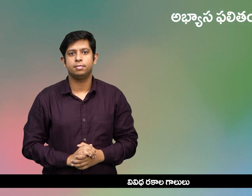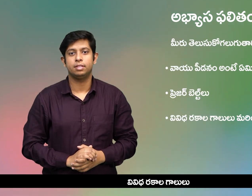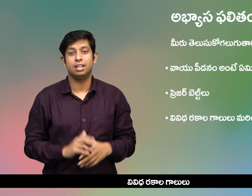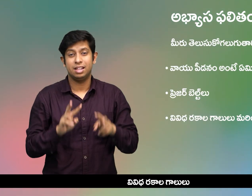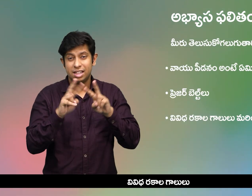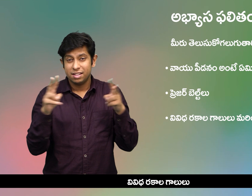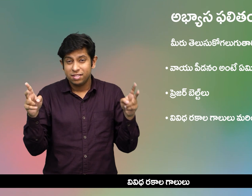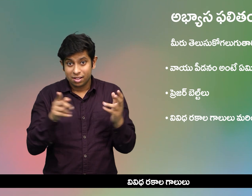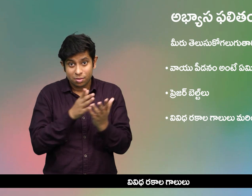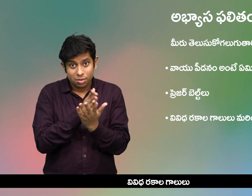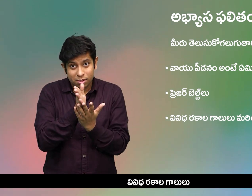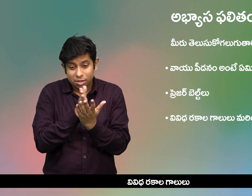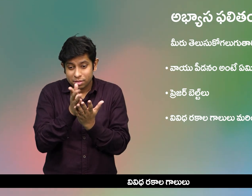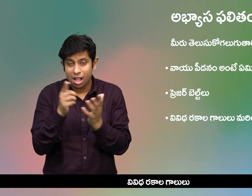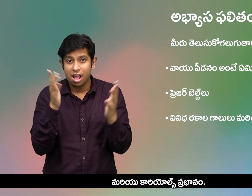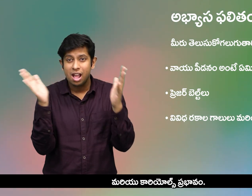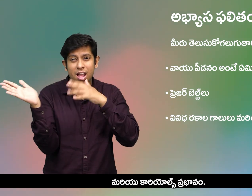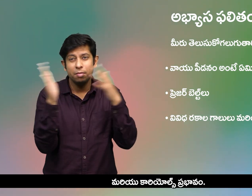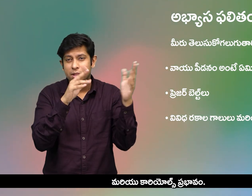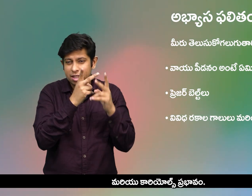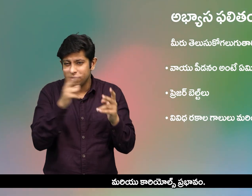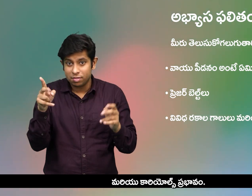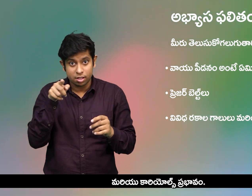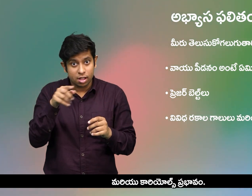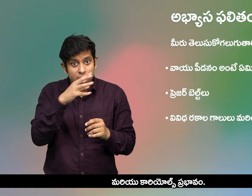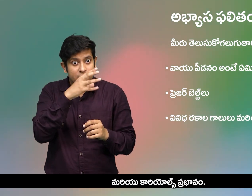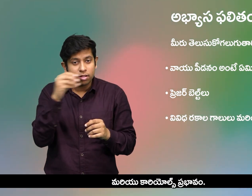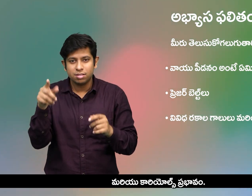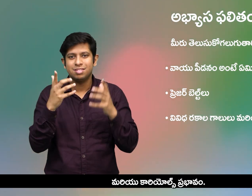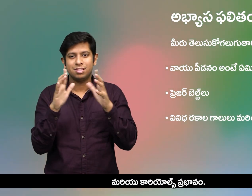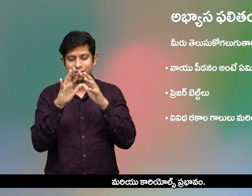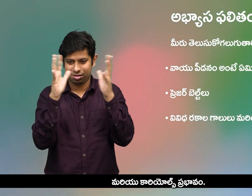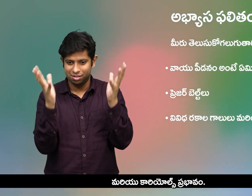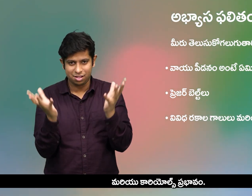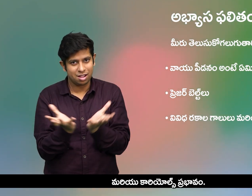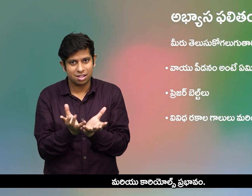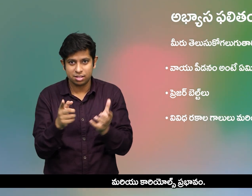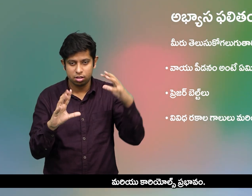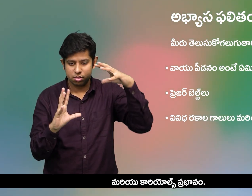వివిధ రకాల గాలులు మరియు కారియోల్స్ ప్రభావం.